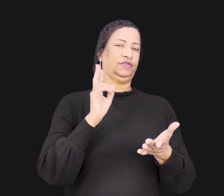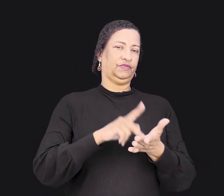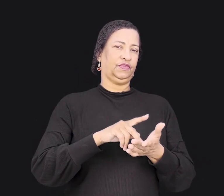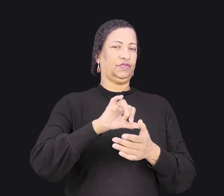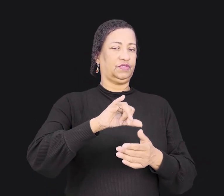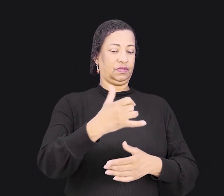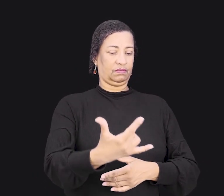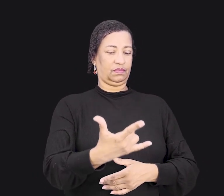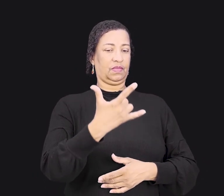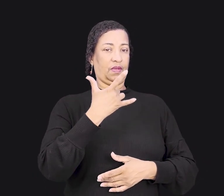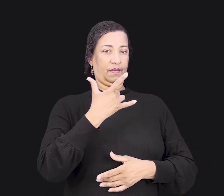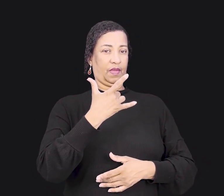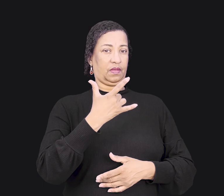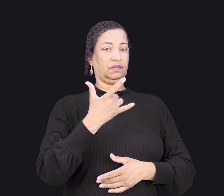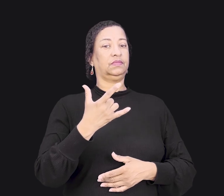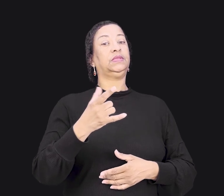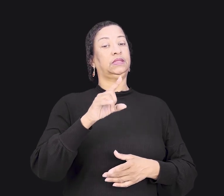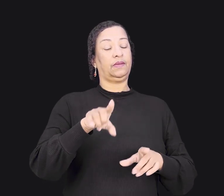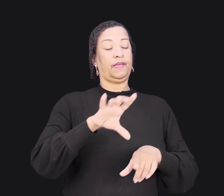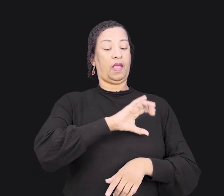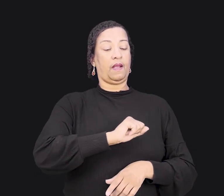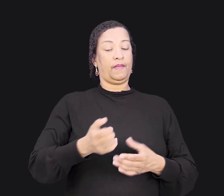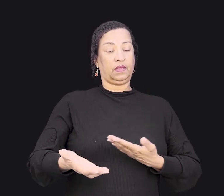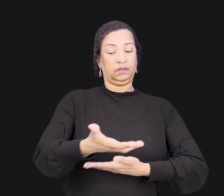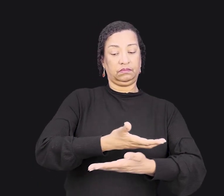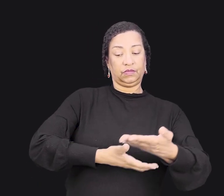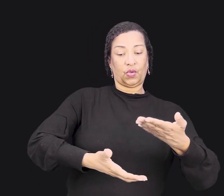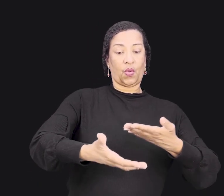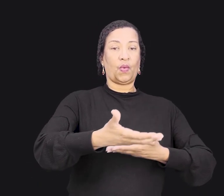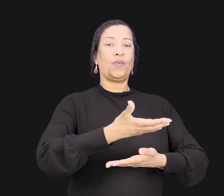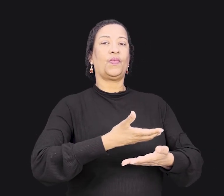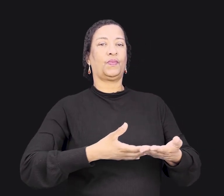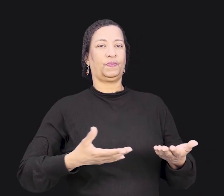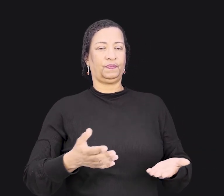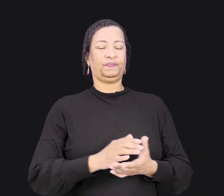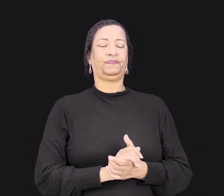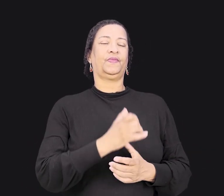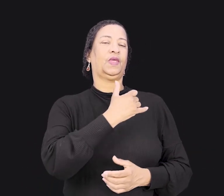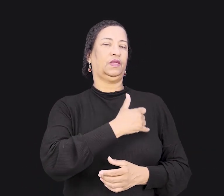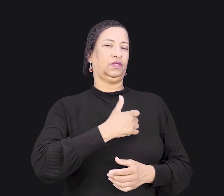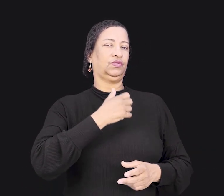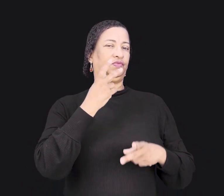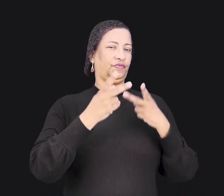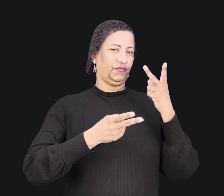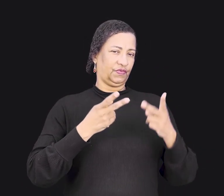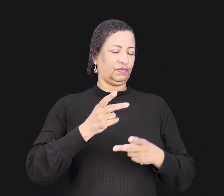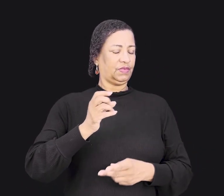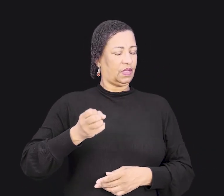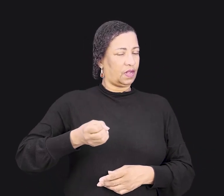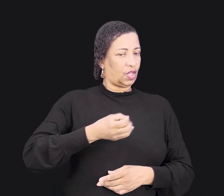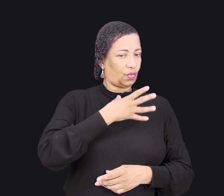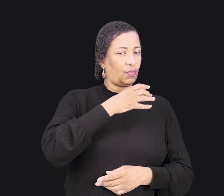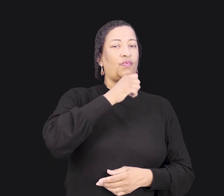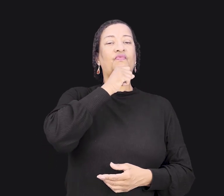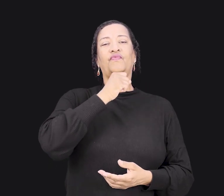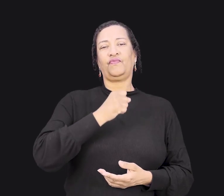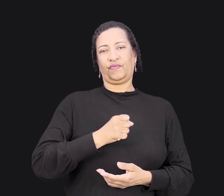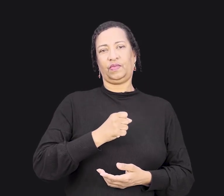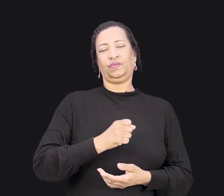amarem, e amarem uns aos outros. Segundo João, esse mandamento era ao mesmo tempo novo e velho. Quando